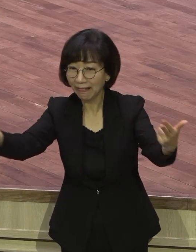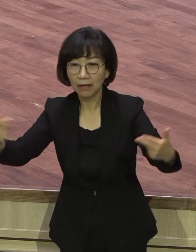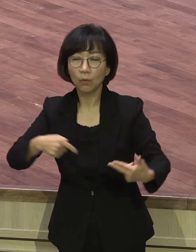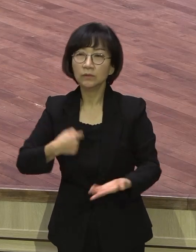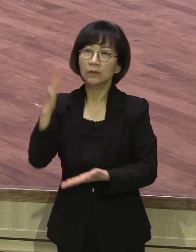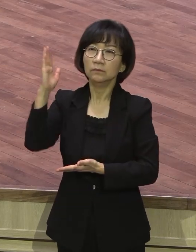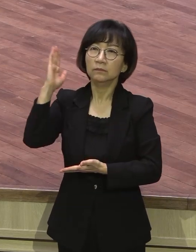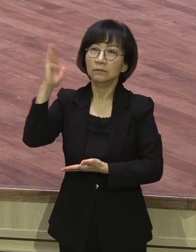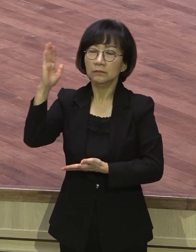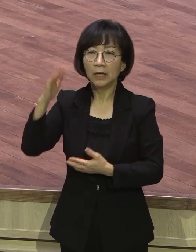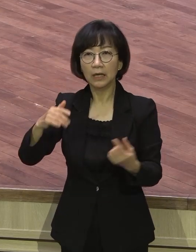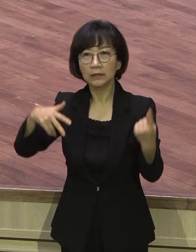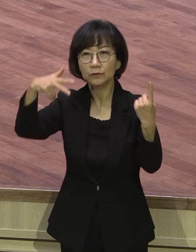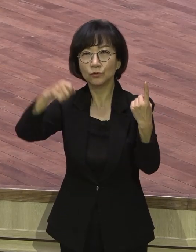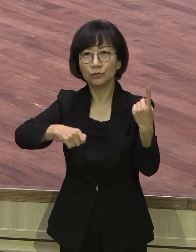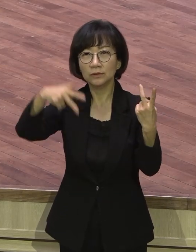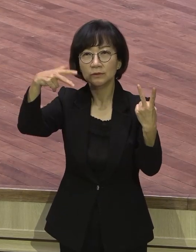지나니까